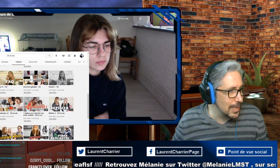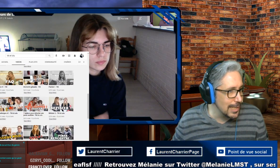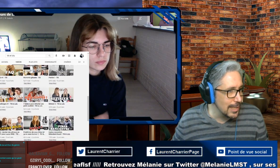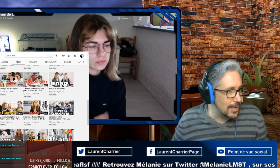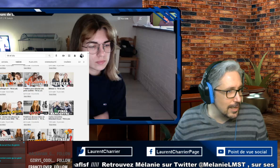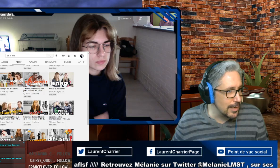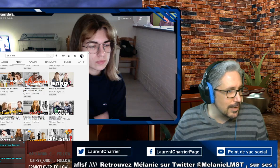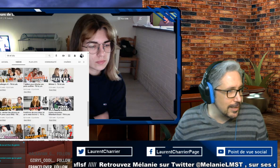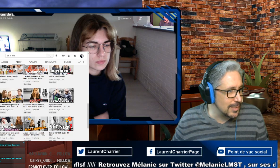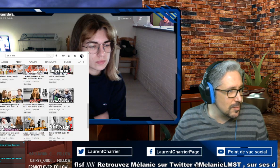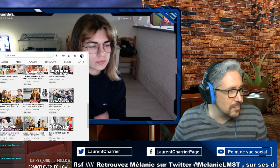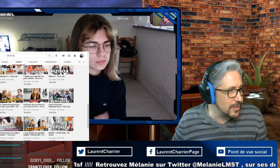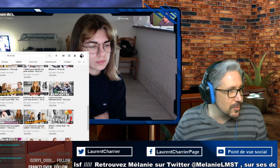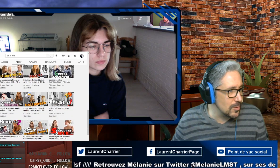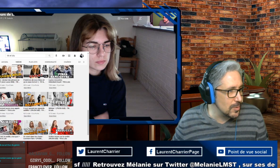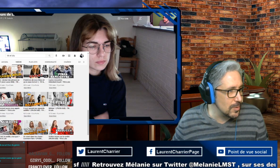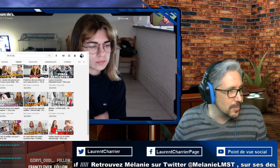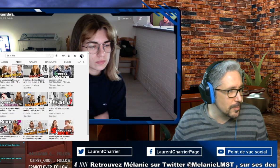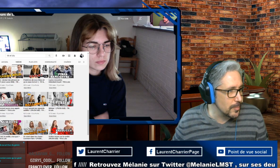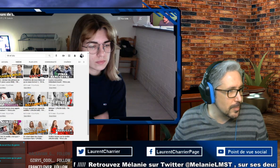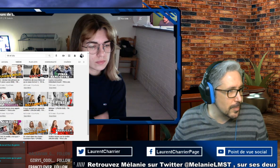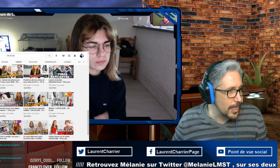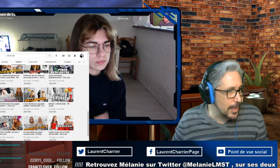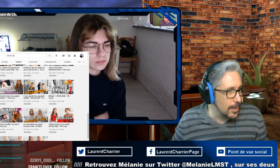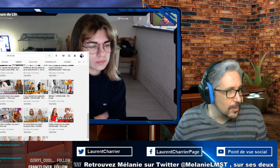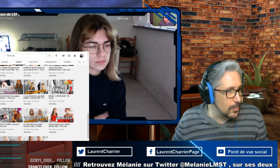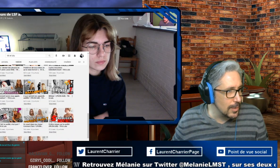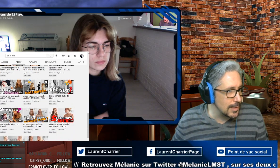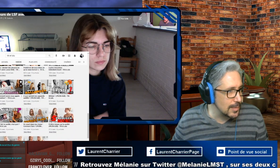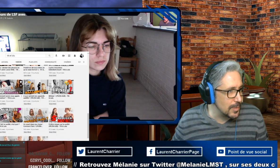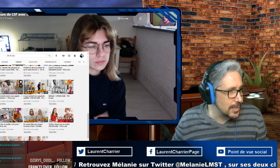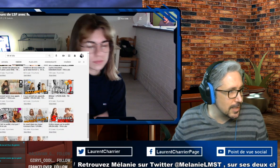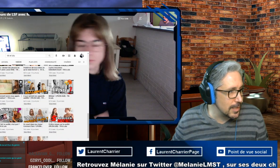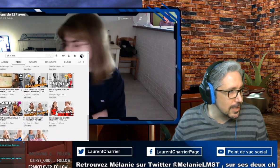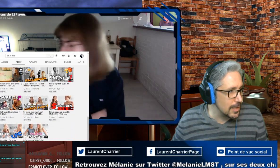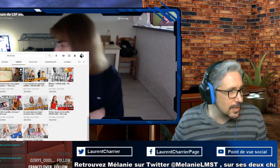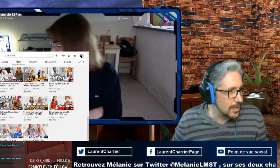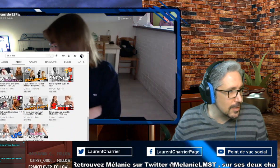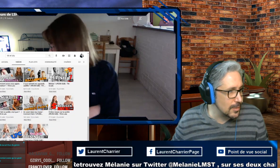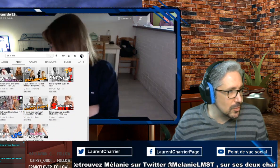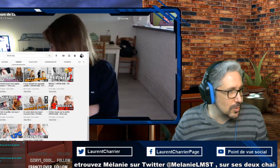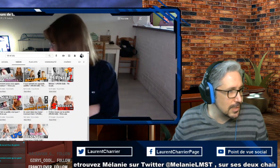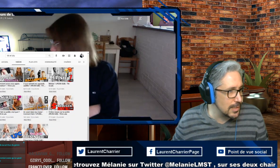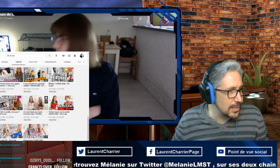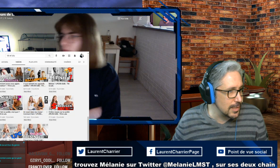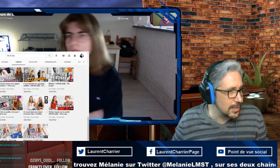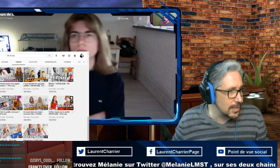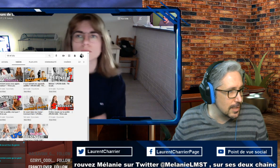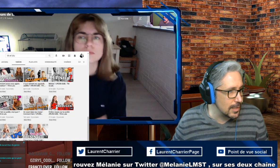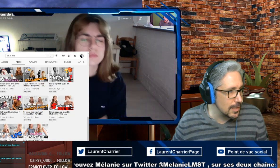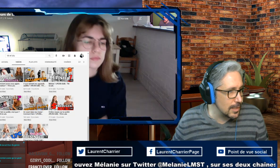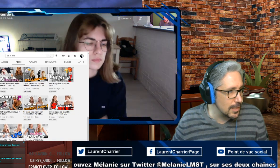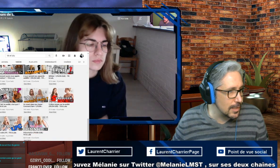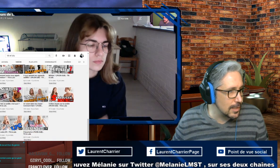sourd. Ah là là, elles avaient une vidéo où elles expliquaient surdité.